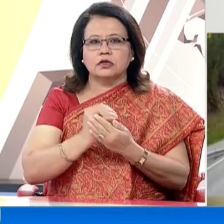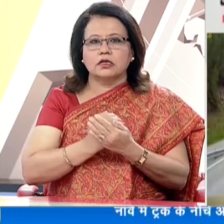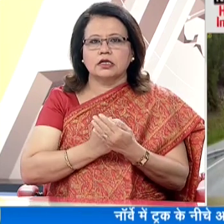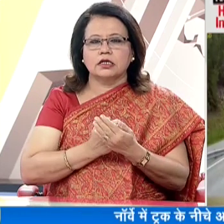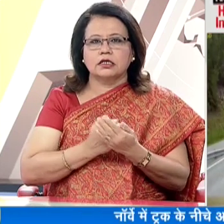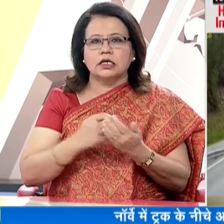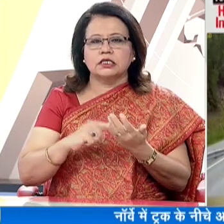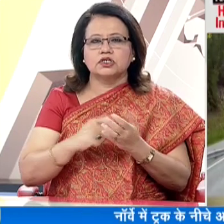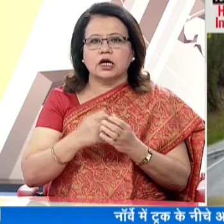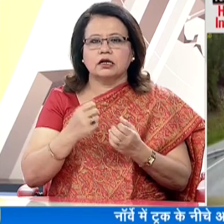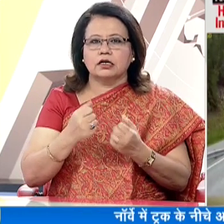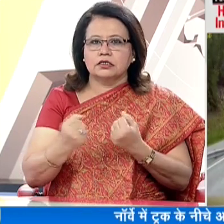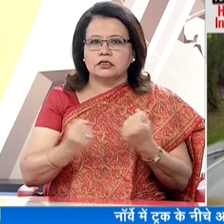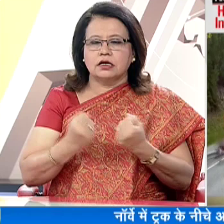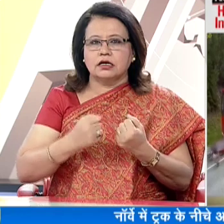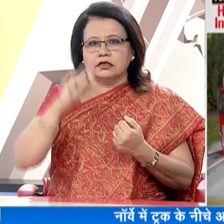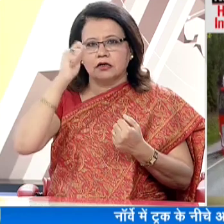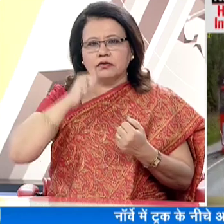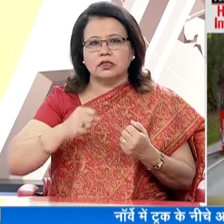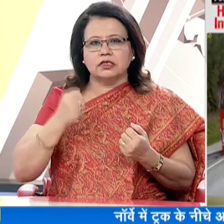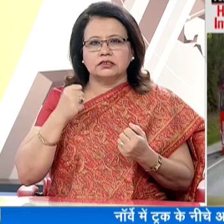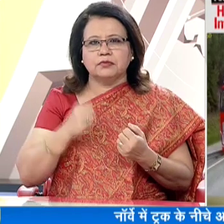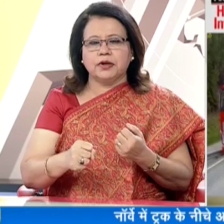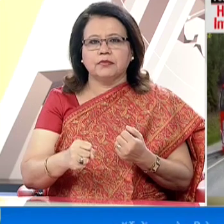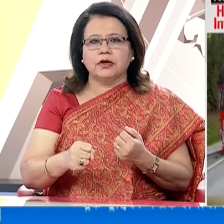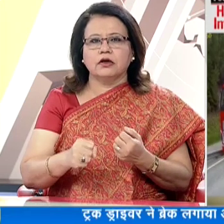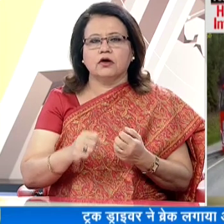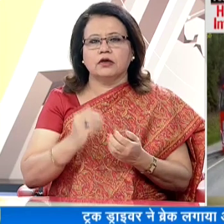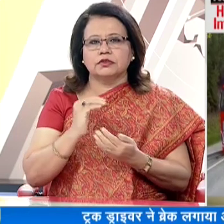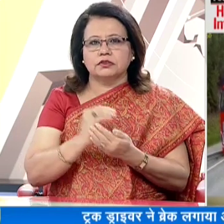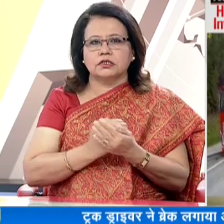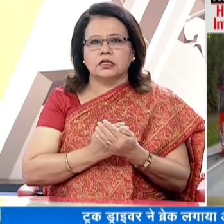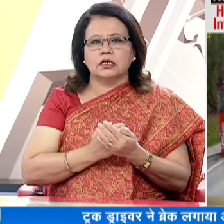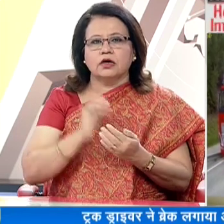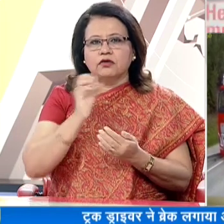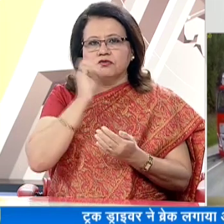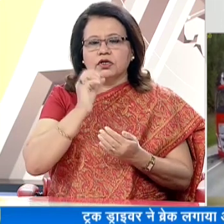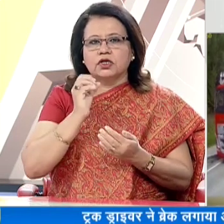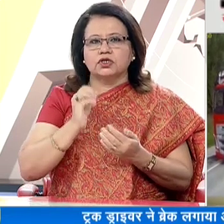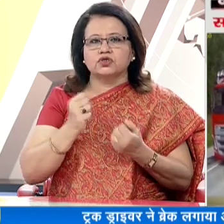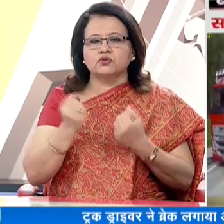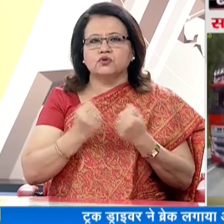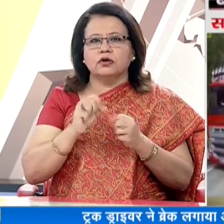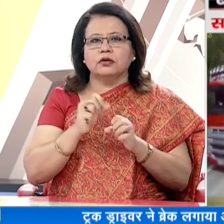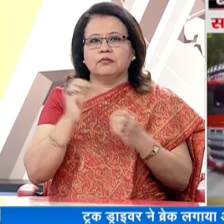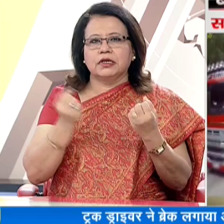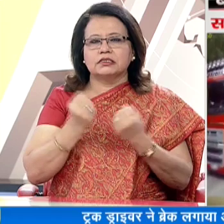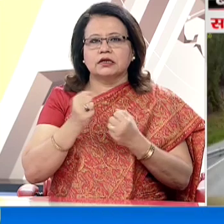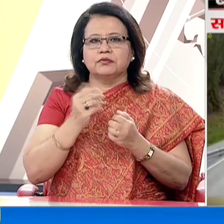ट्रक ड्राइवर ने तेजी से ब्रेक मार दिए और ये बच्चा बच गया। ये वीडियो स्कूल बस के पीछे आ रही एक गाड़ी के कैमरे में रिकॉर्ड हुआ है।